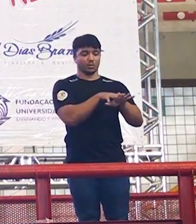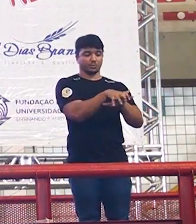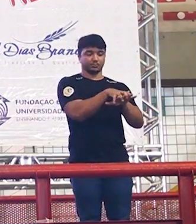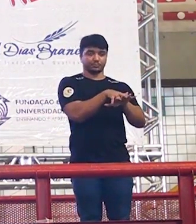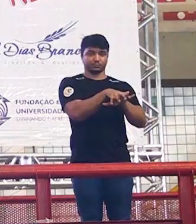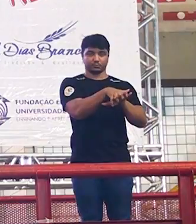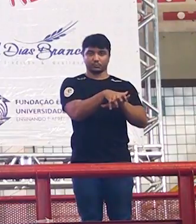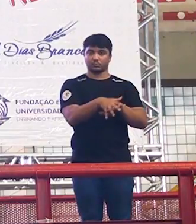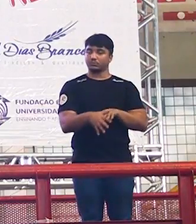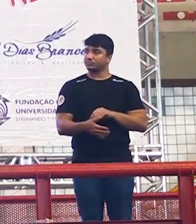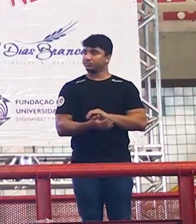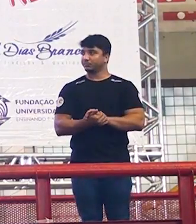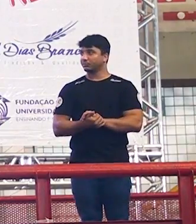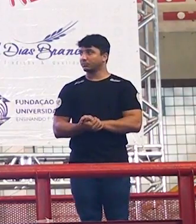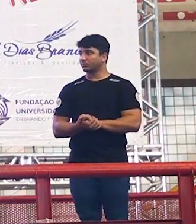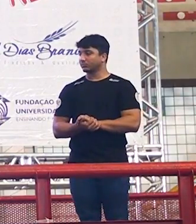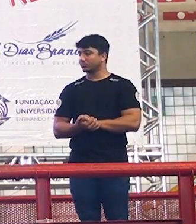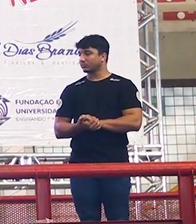hidrelétricas.